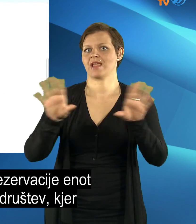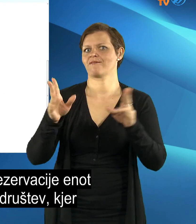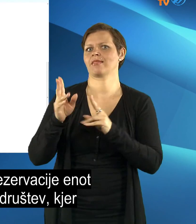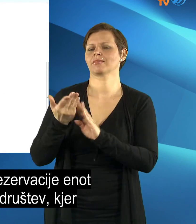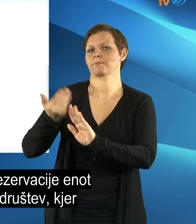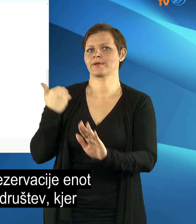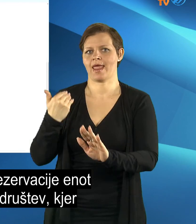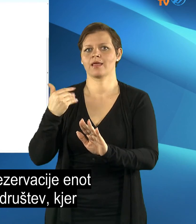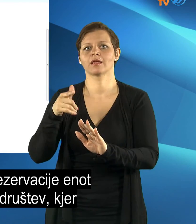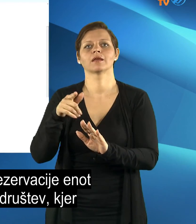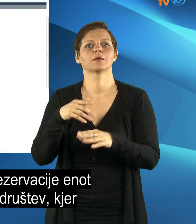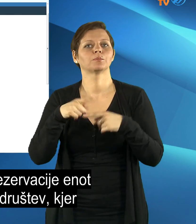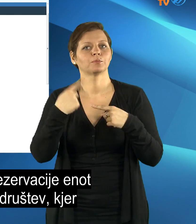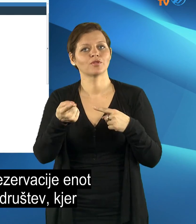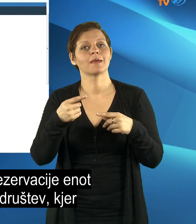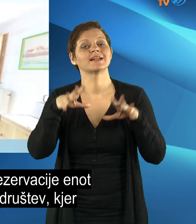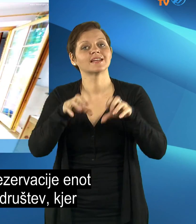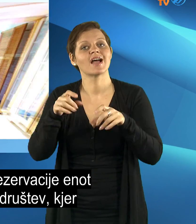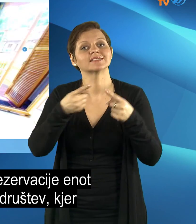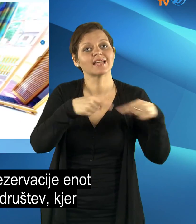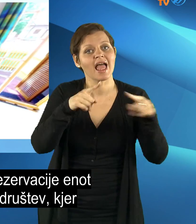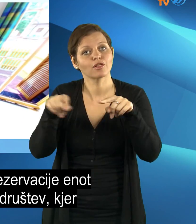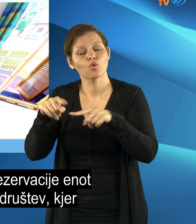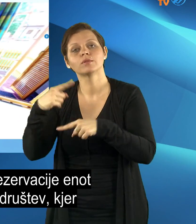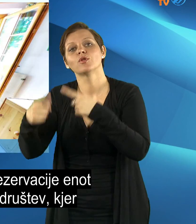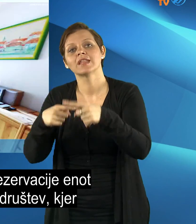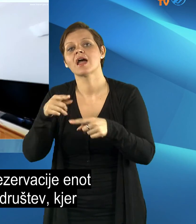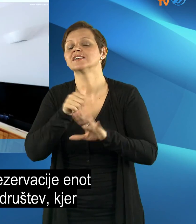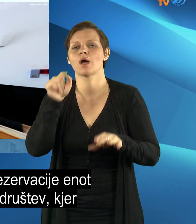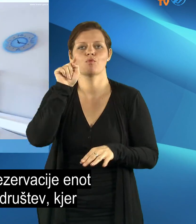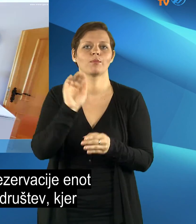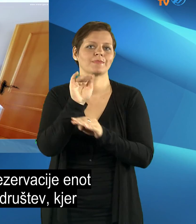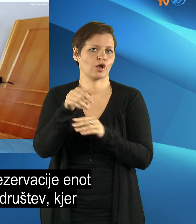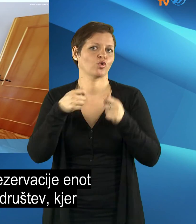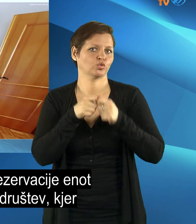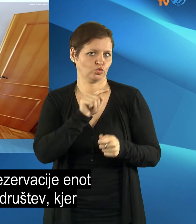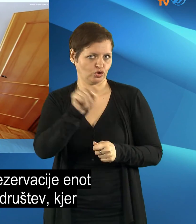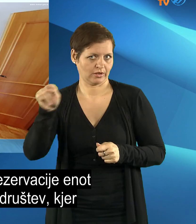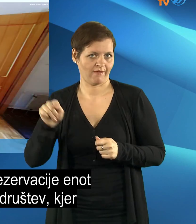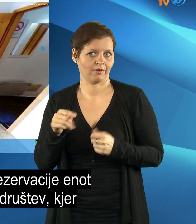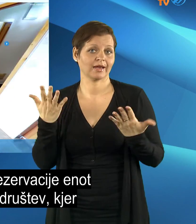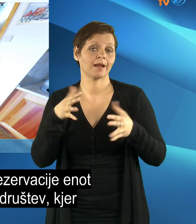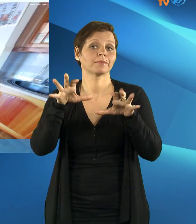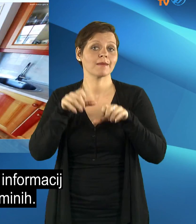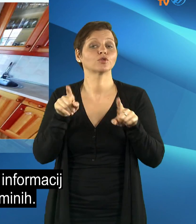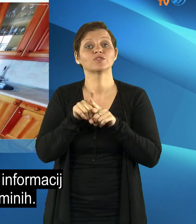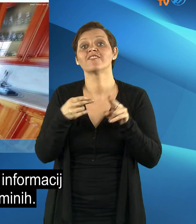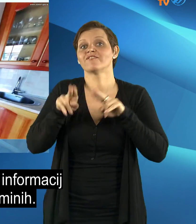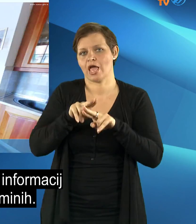vnaprej. Rezervacije enot pa potekajo le prek društev, kjer prejmete tudi več informacij o poletnih